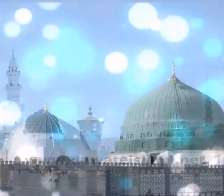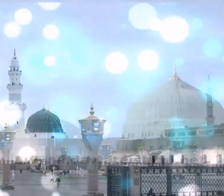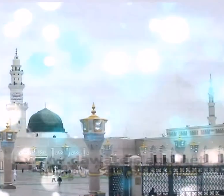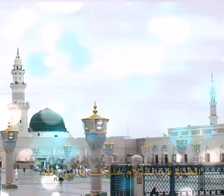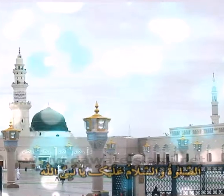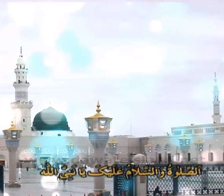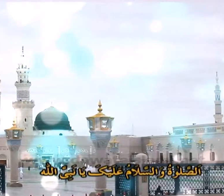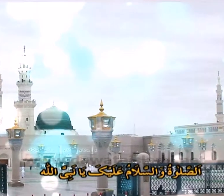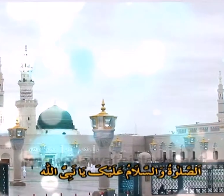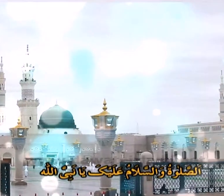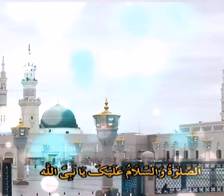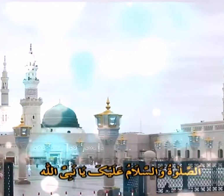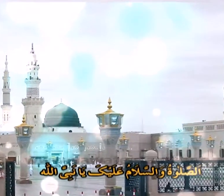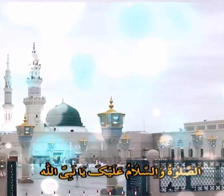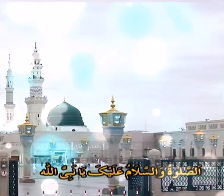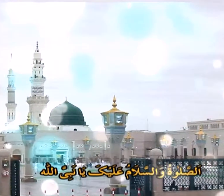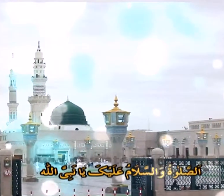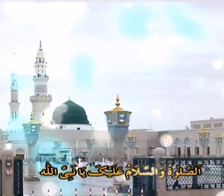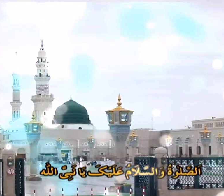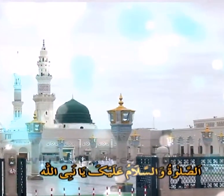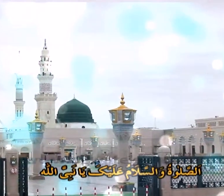صلاة والسلام علیہ کا یا نبی اللہ